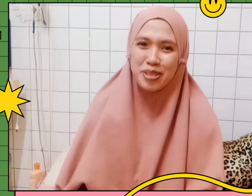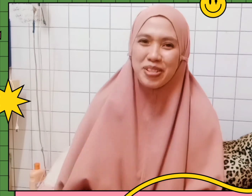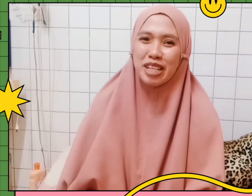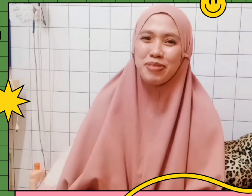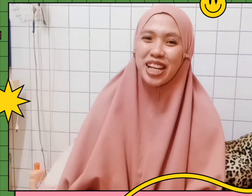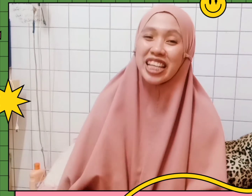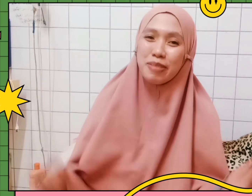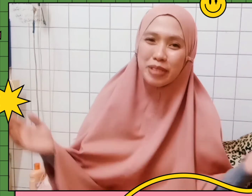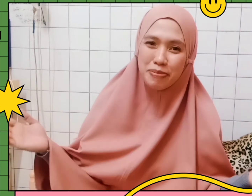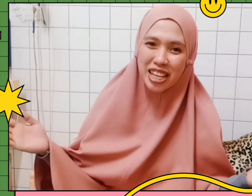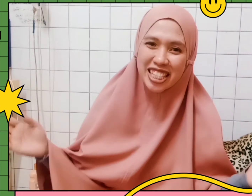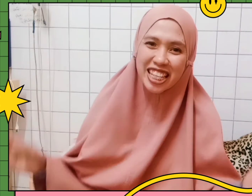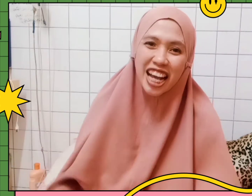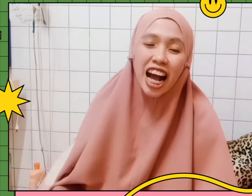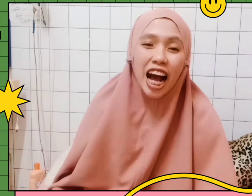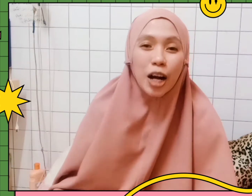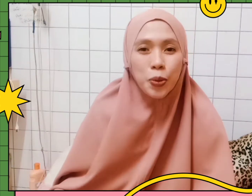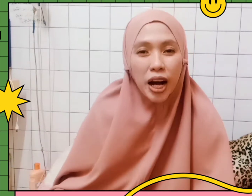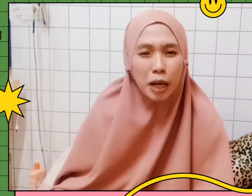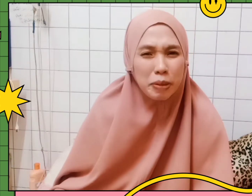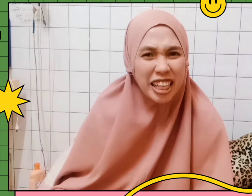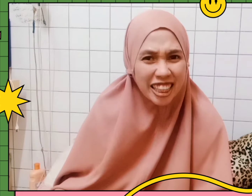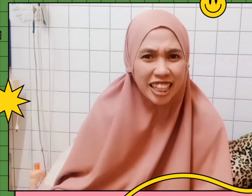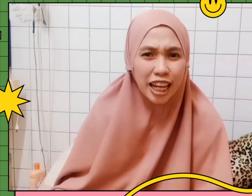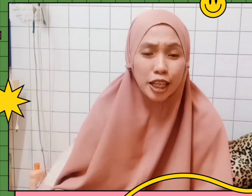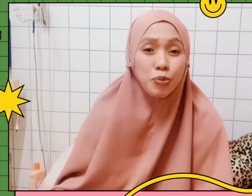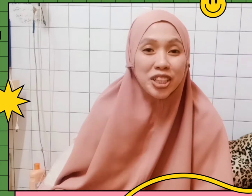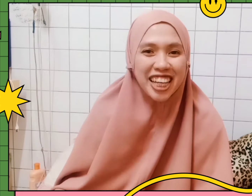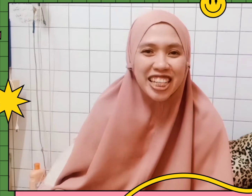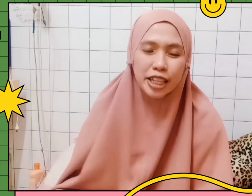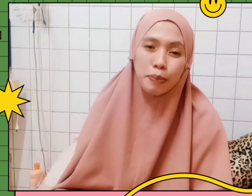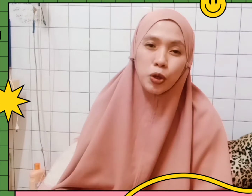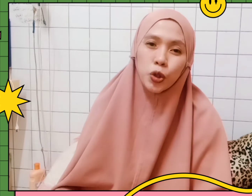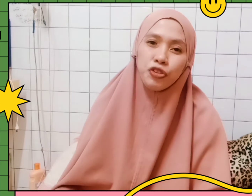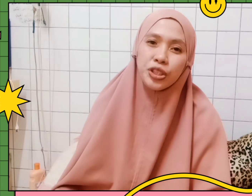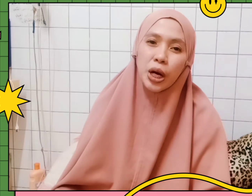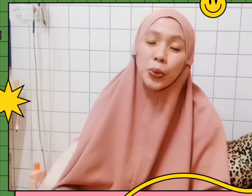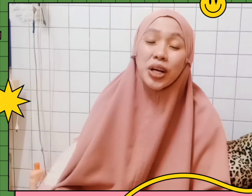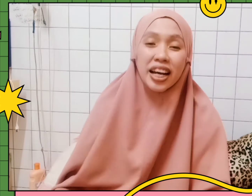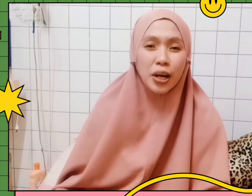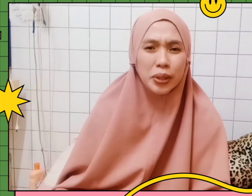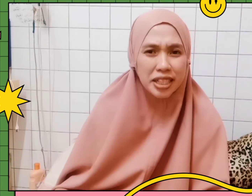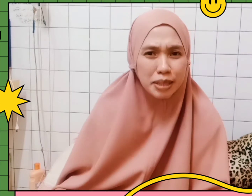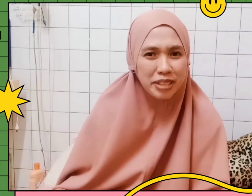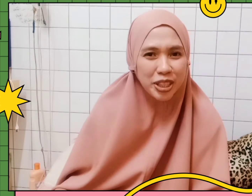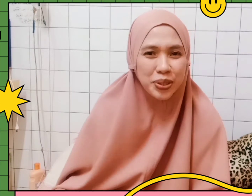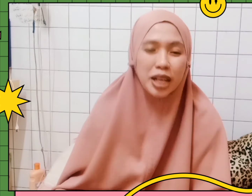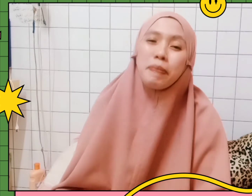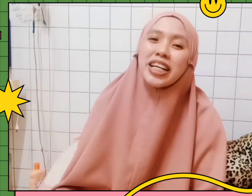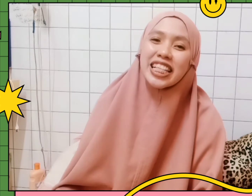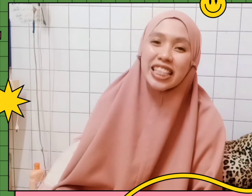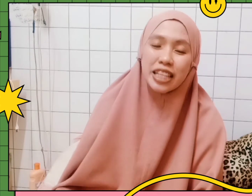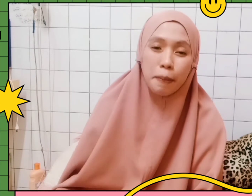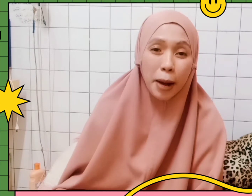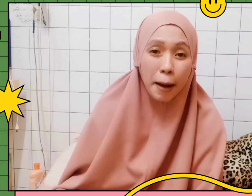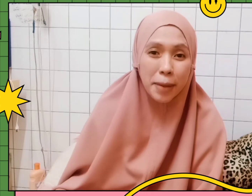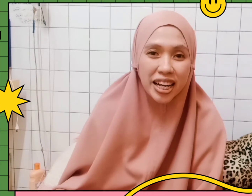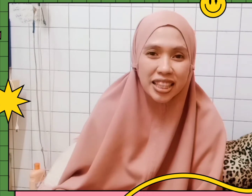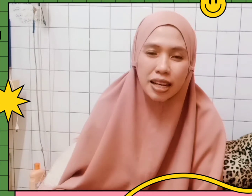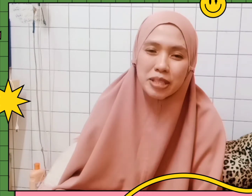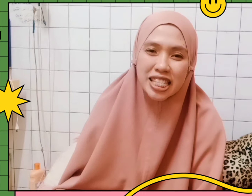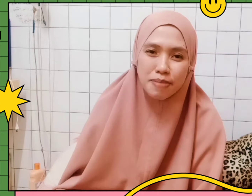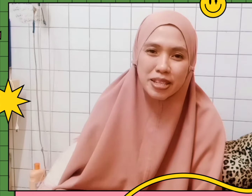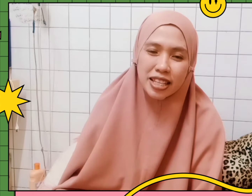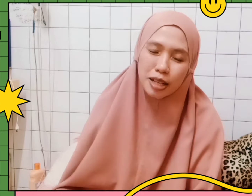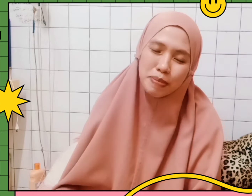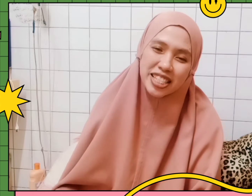Tapi sebelum kita mulai, seperti biasanya aku akan mengingatkan lagi buat kalian yang menonton video aku, kalau kebetulan mengerti dan paham banget